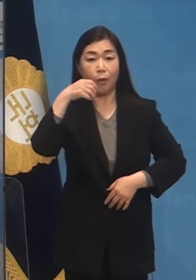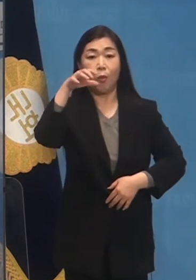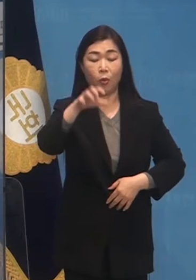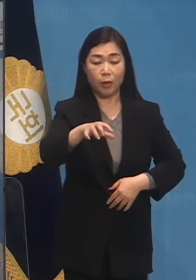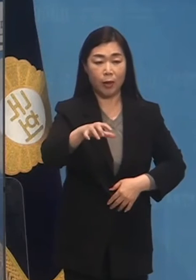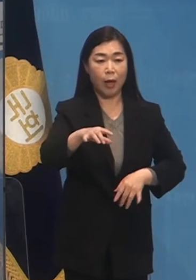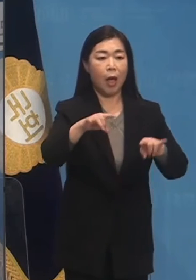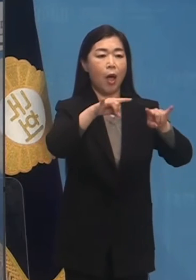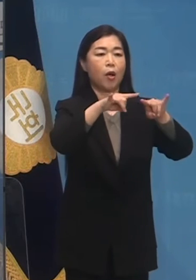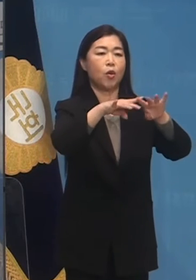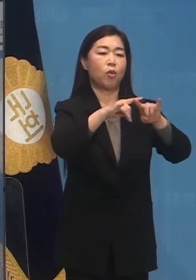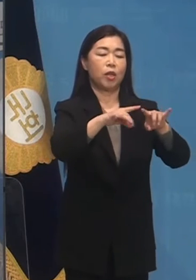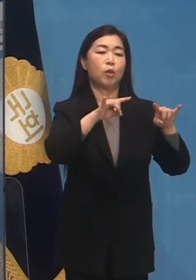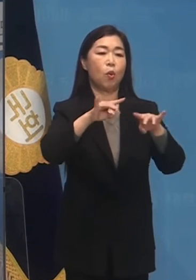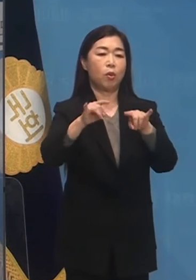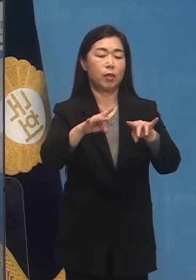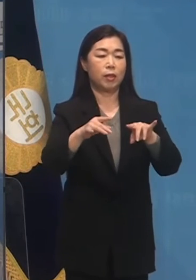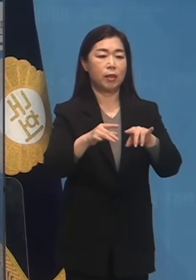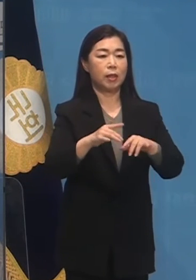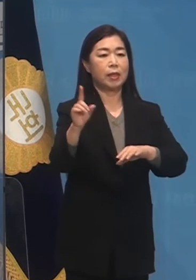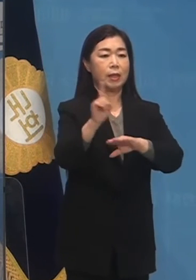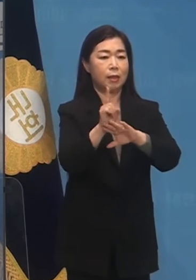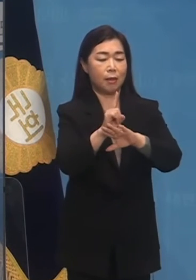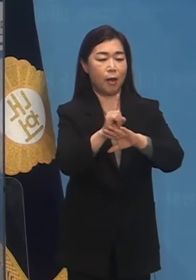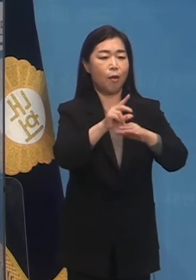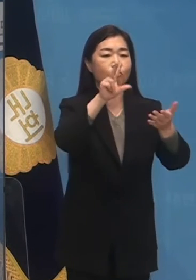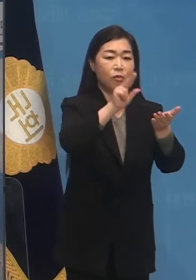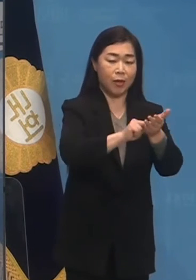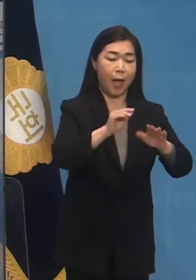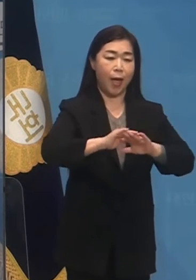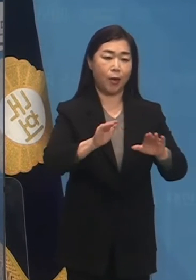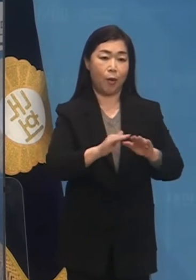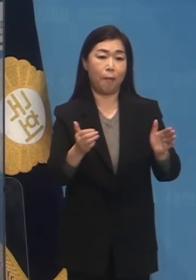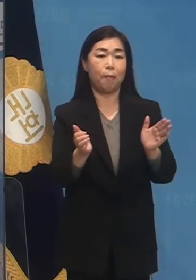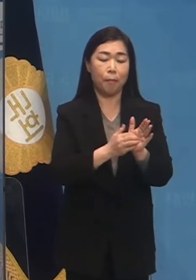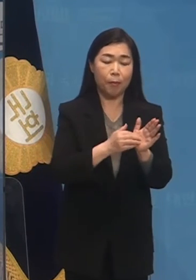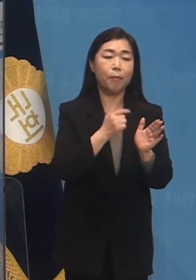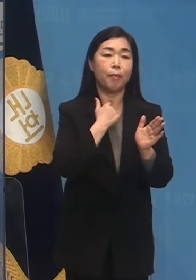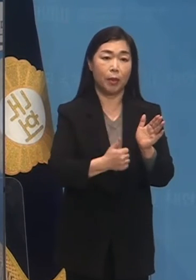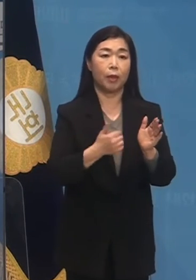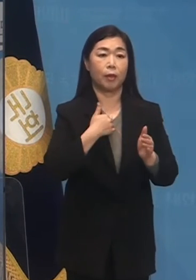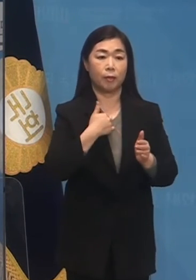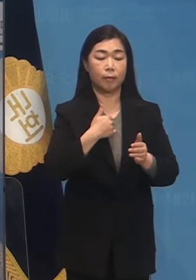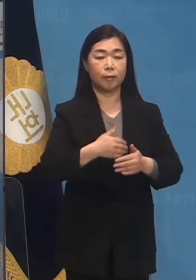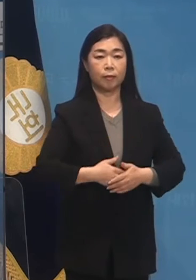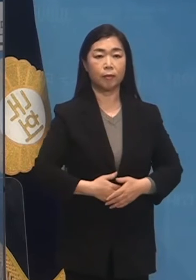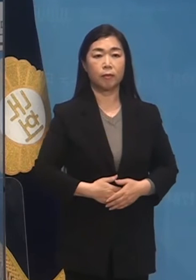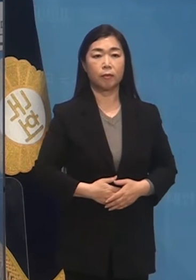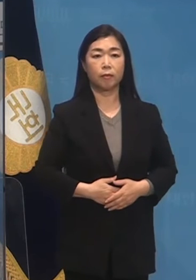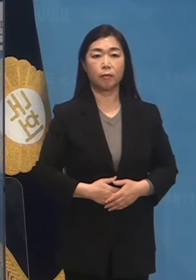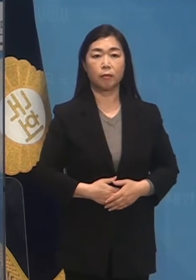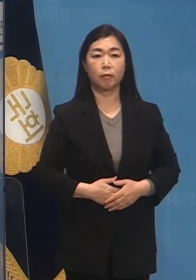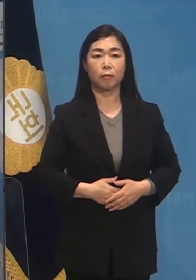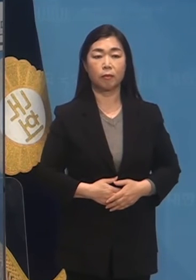전기통신 디지털 디바이드를 해결하는 일에 앞장선 바가 있습니다.